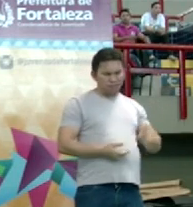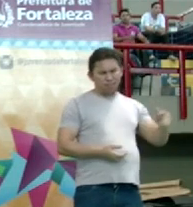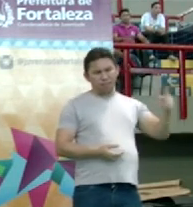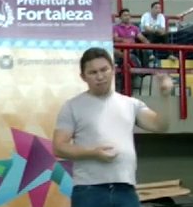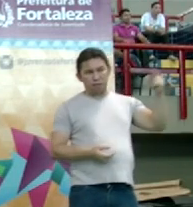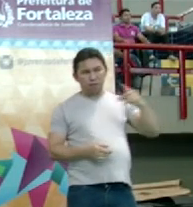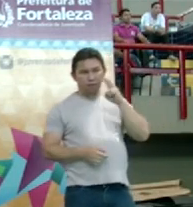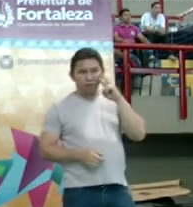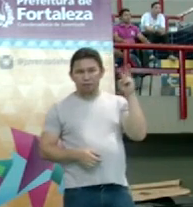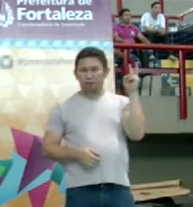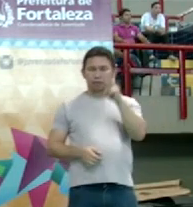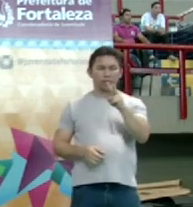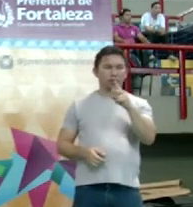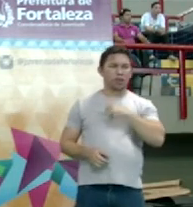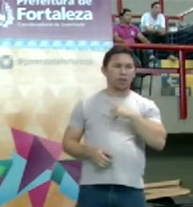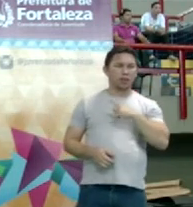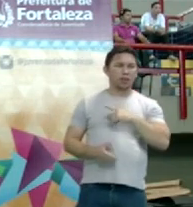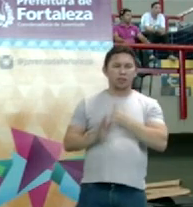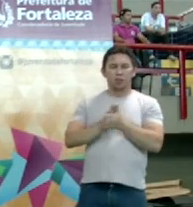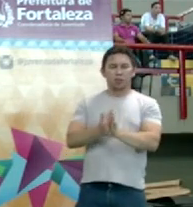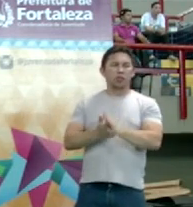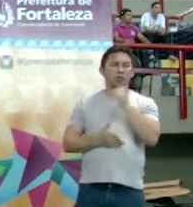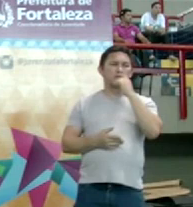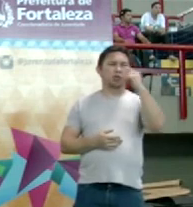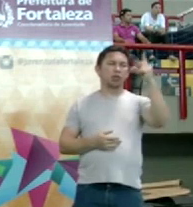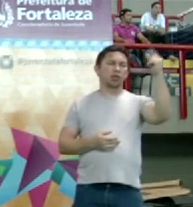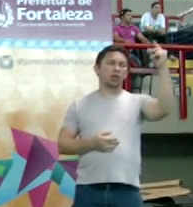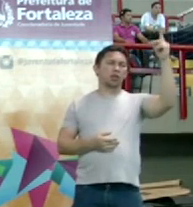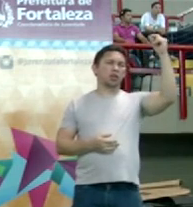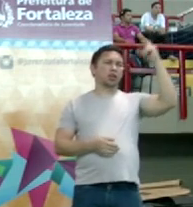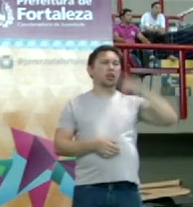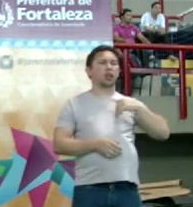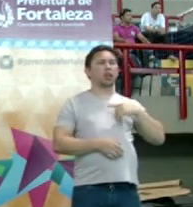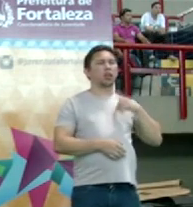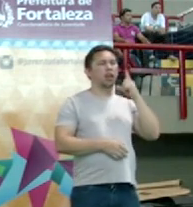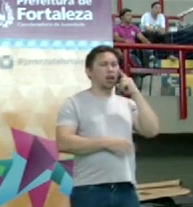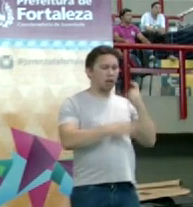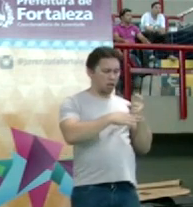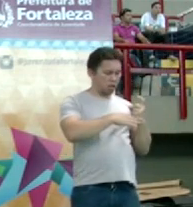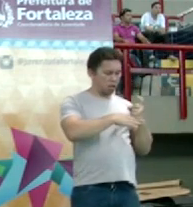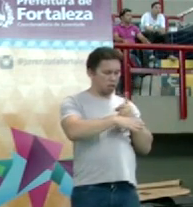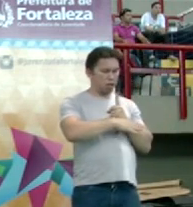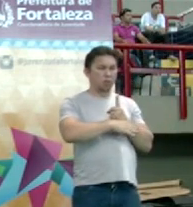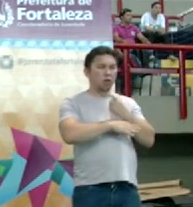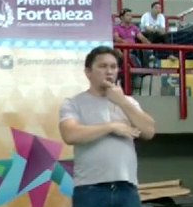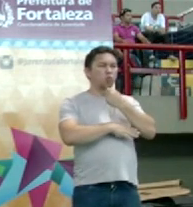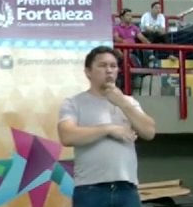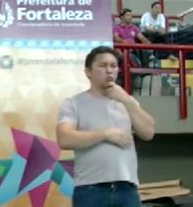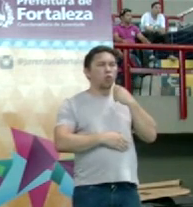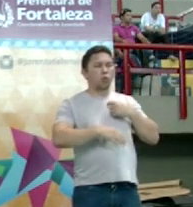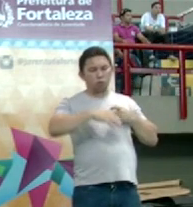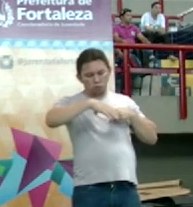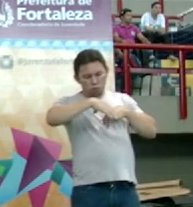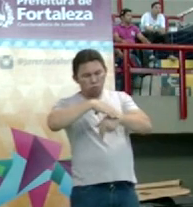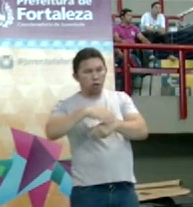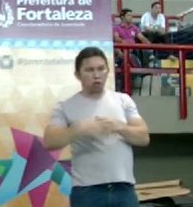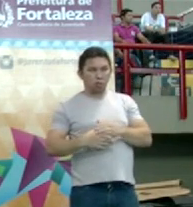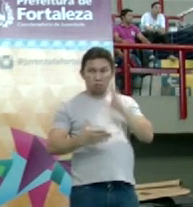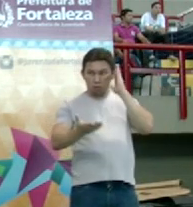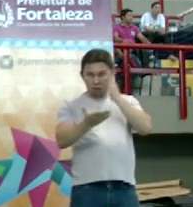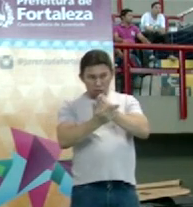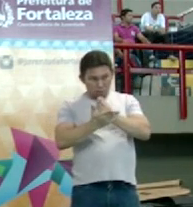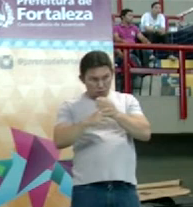cavernas, imagens puxando os cabelos da mulher, arrastando. Então a gente não diz para acabar a violência contra a